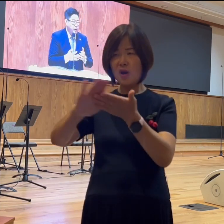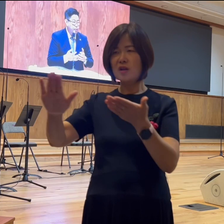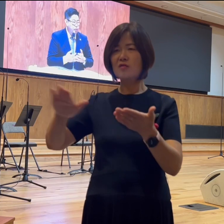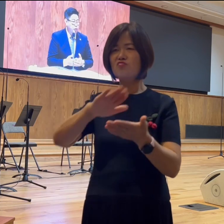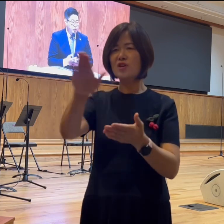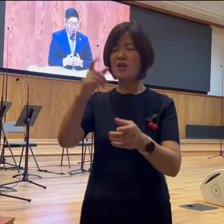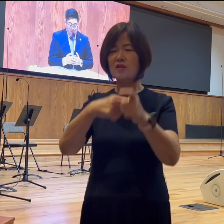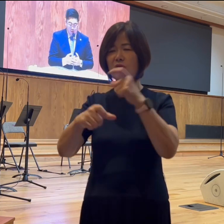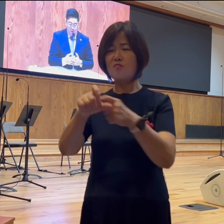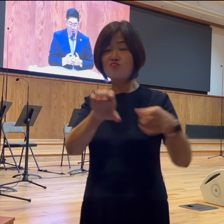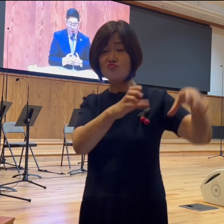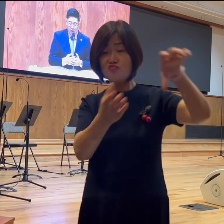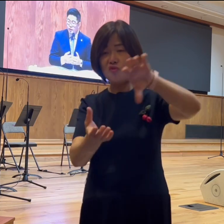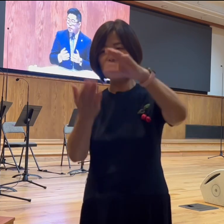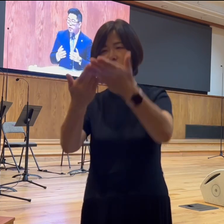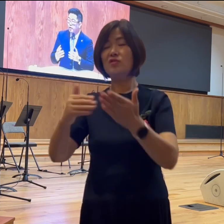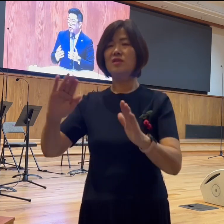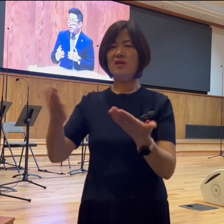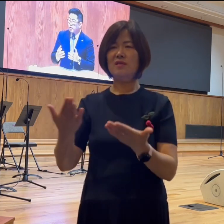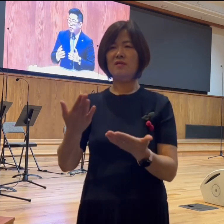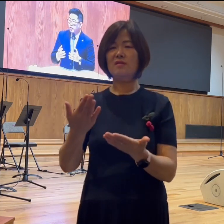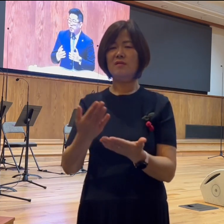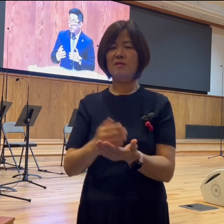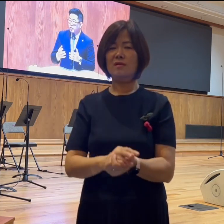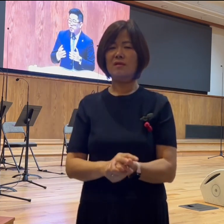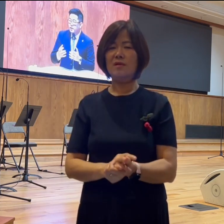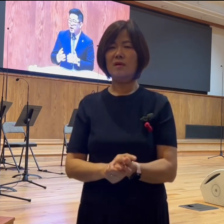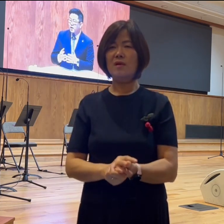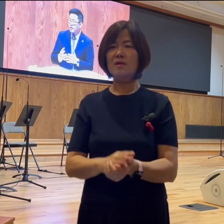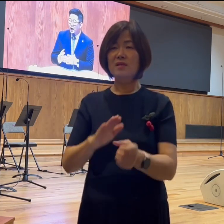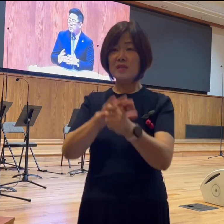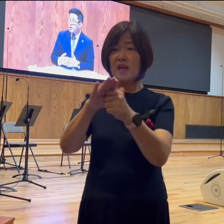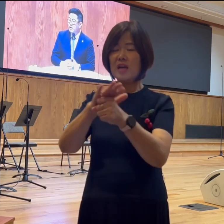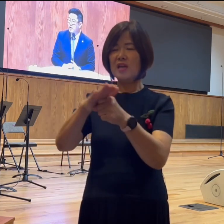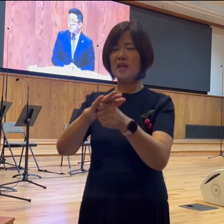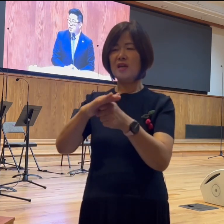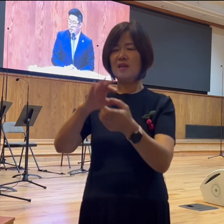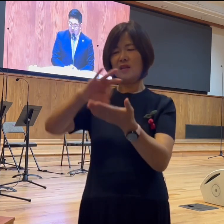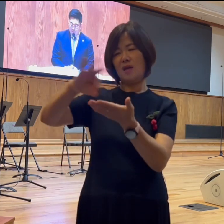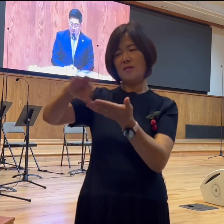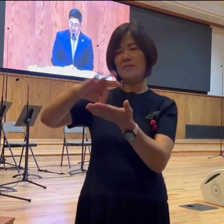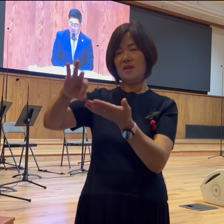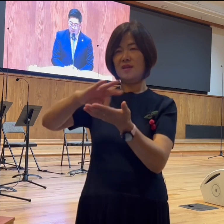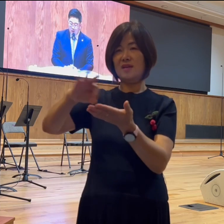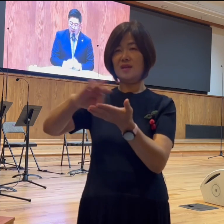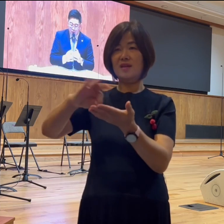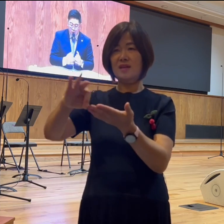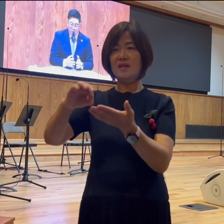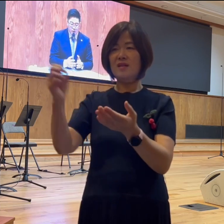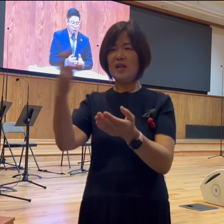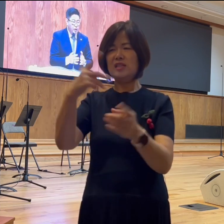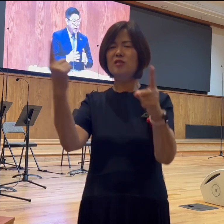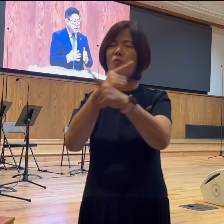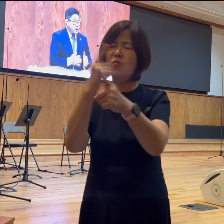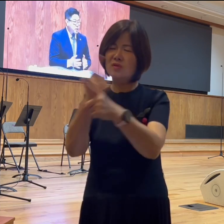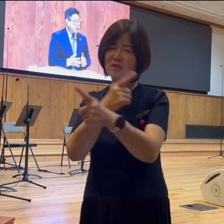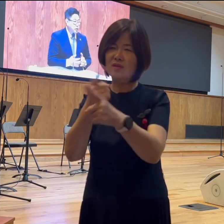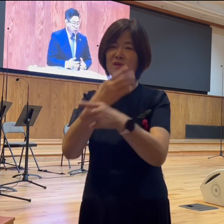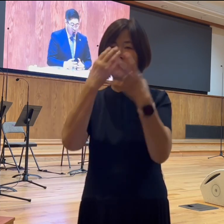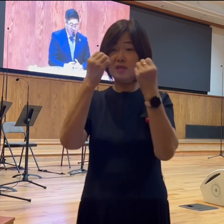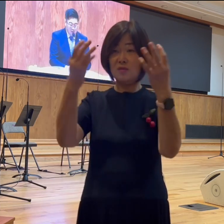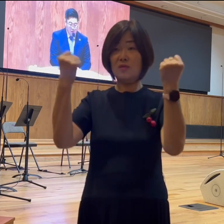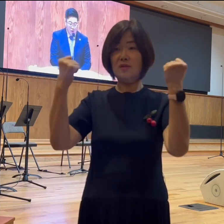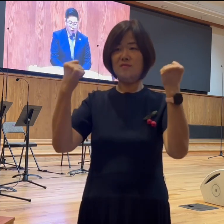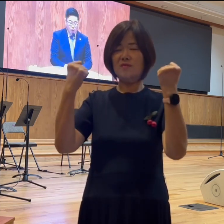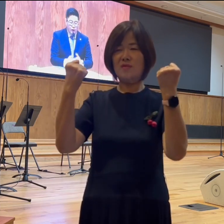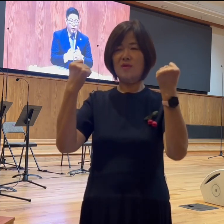우리에게 부어주셔서 그 사랑의 낭비를 하시면서 다시 고쳐서 새 힘을 얻게